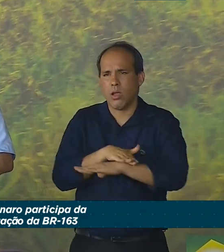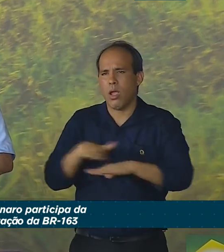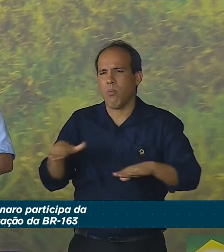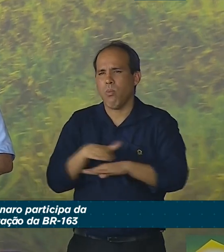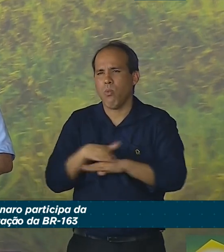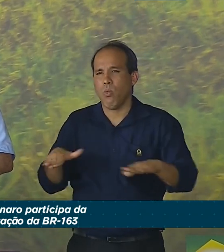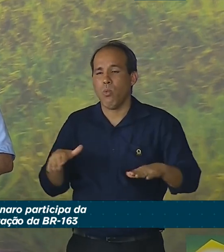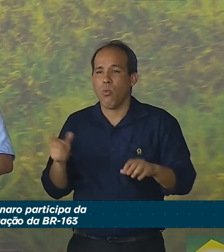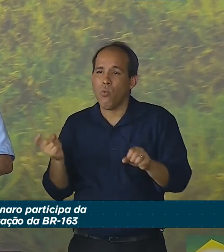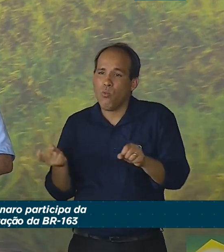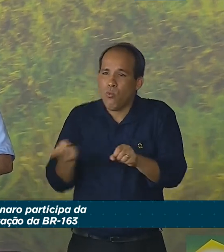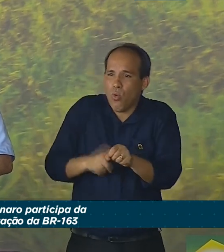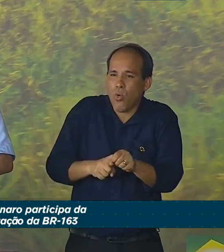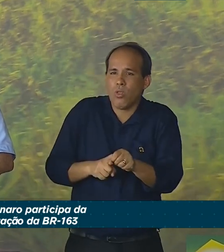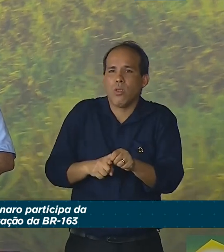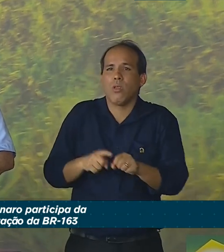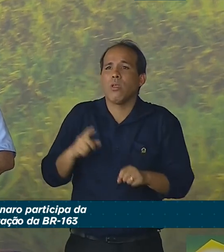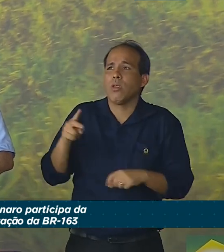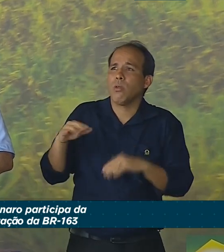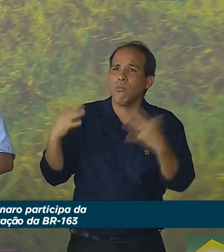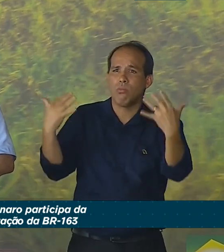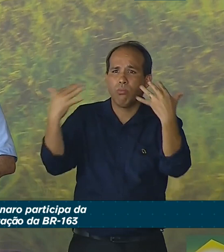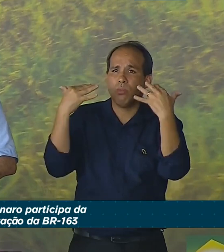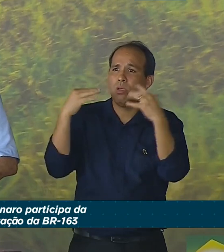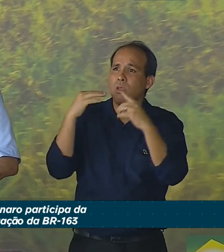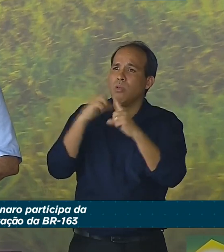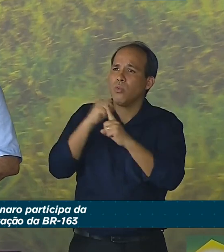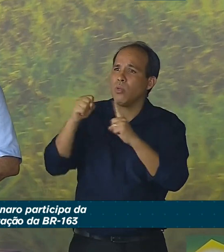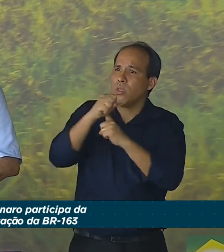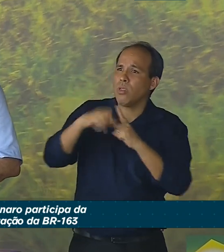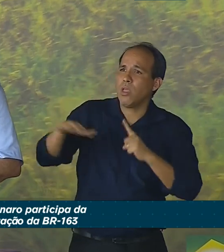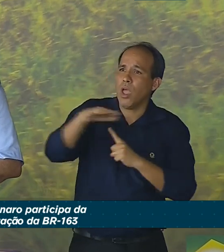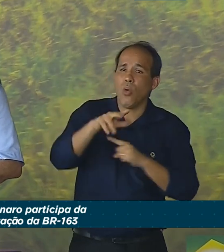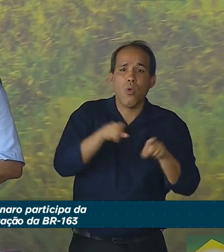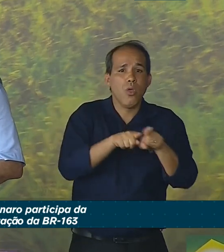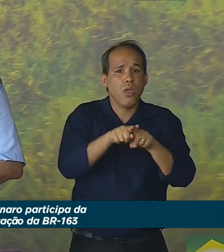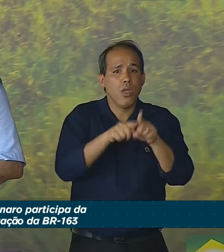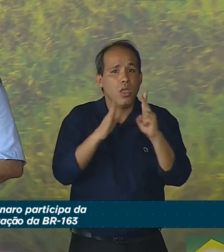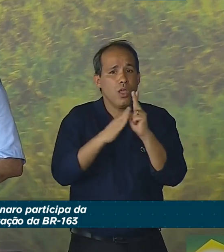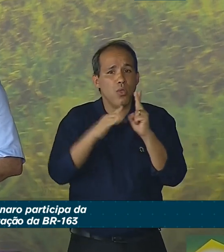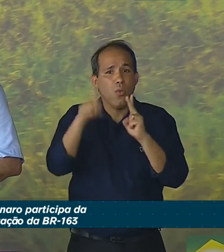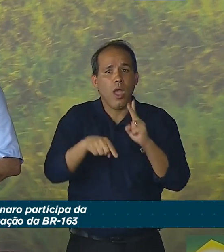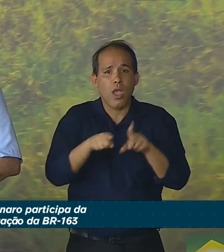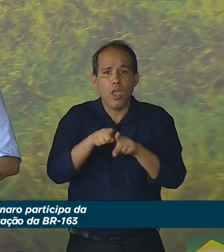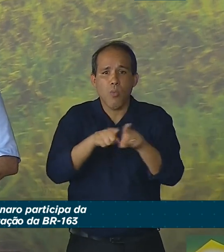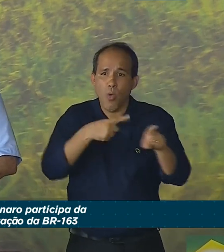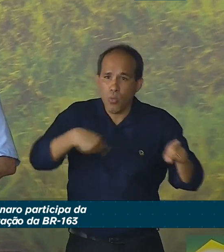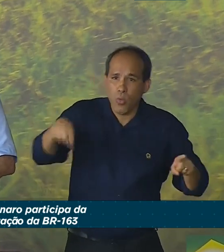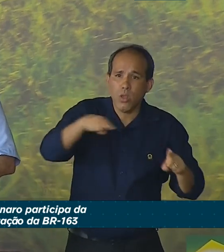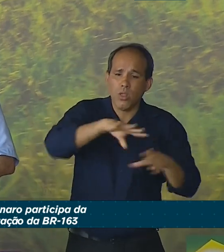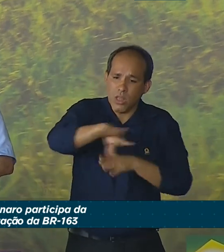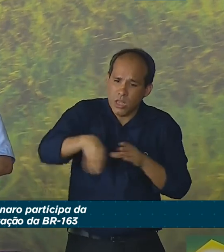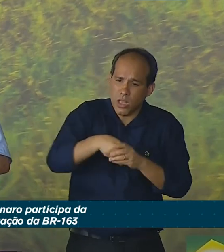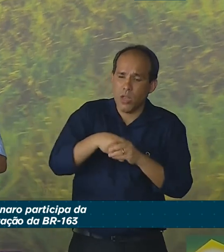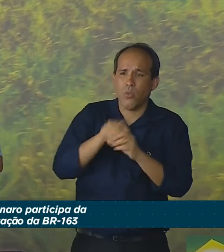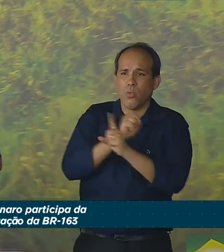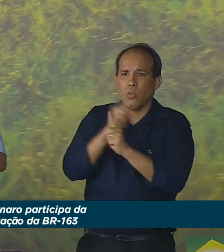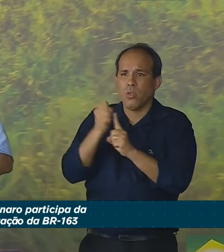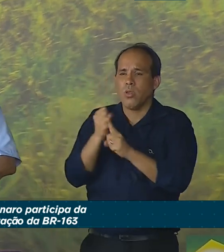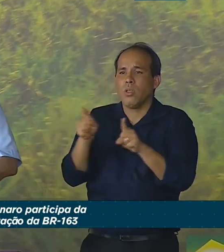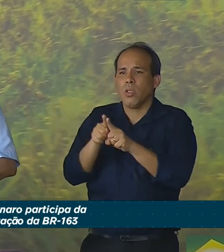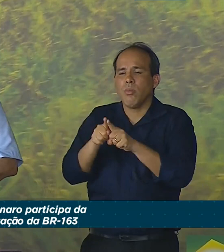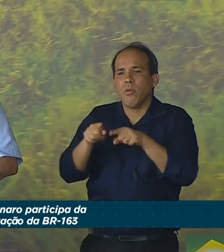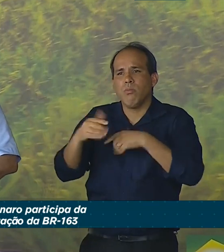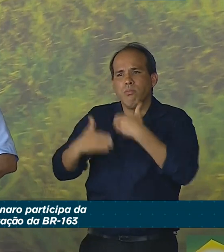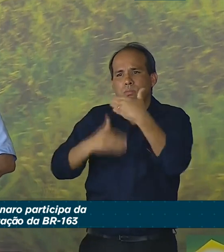vamos integrar o índio à sociedade. O índio é nosso irmão. Tenho na minha frente também mais de 900 processos de